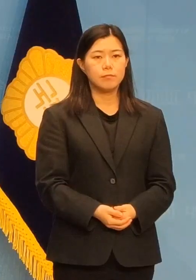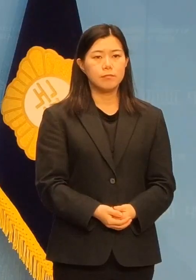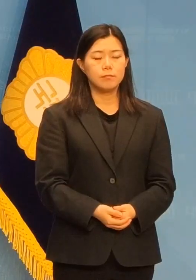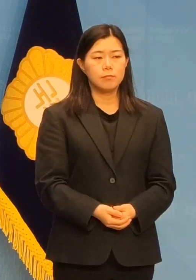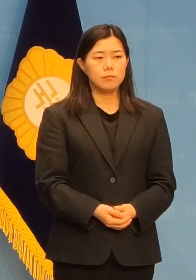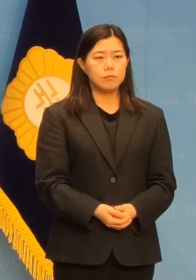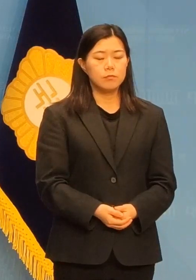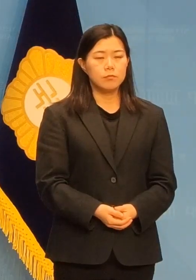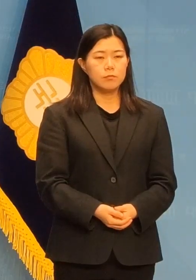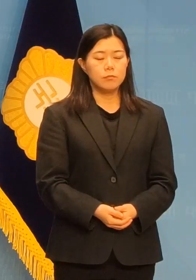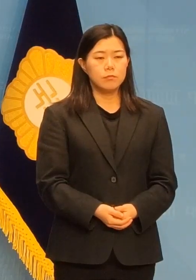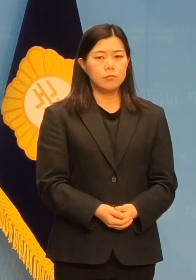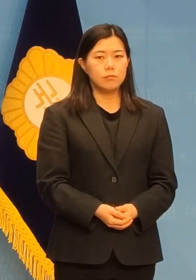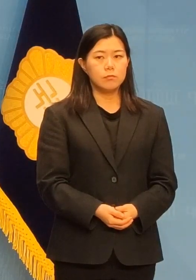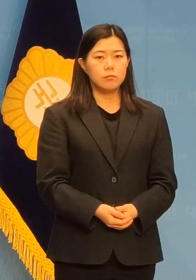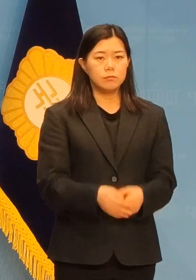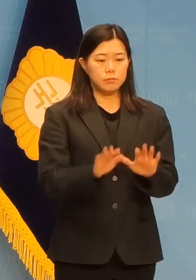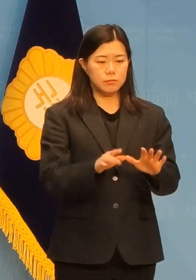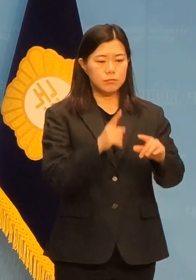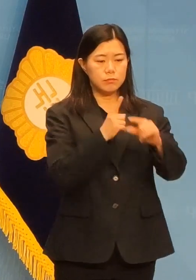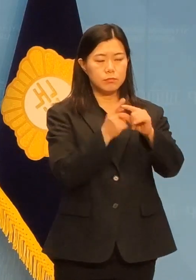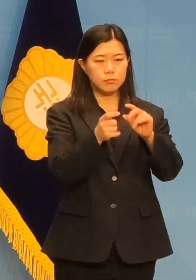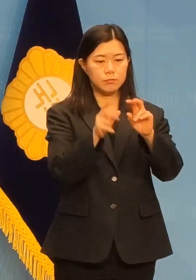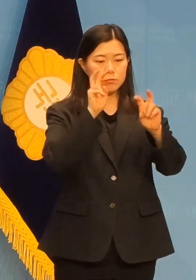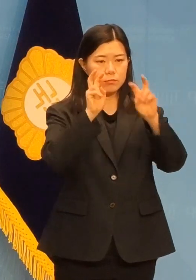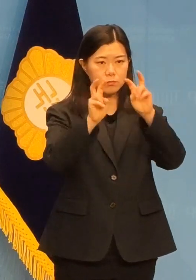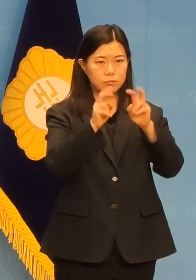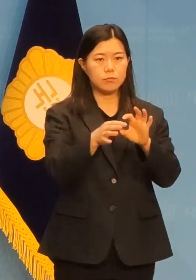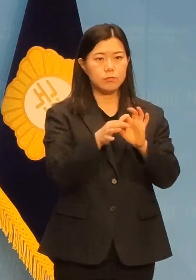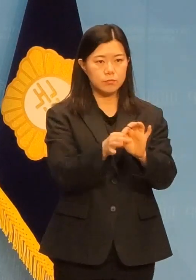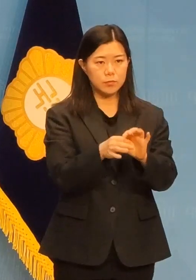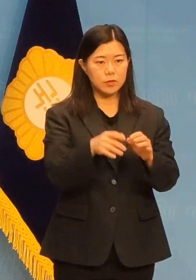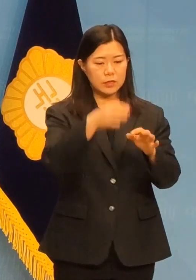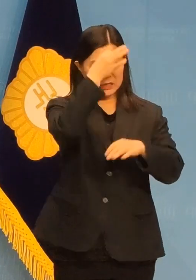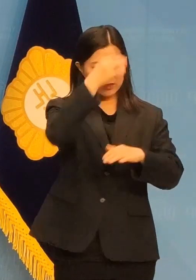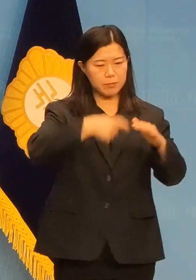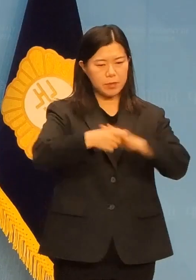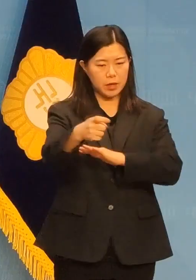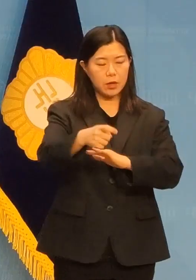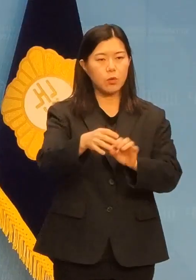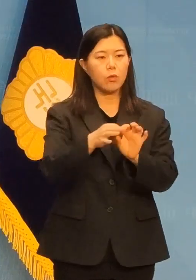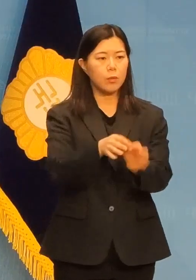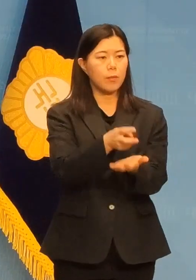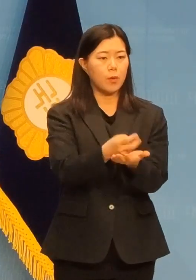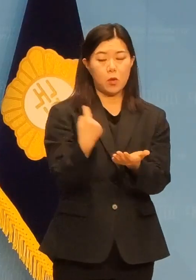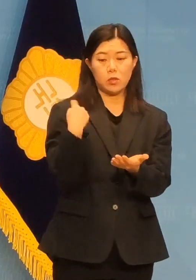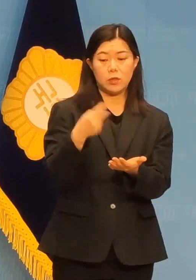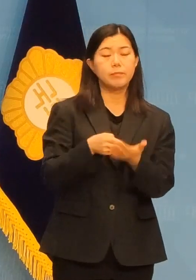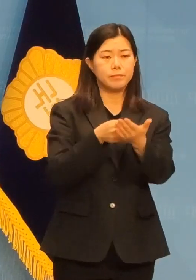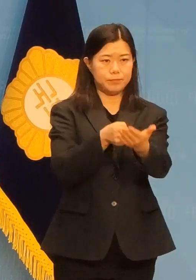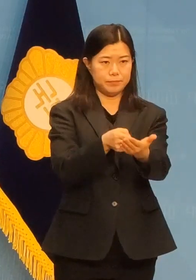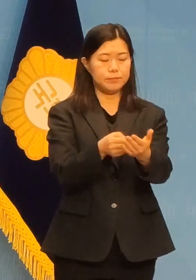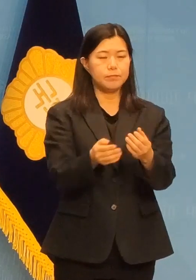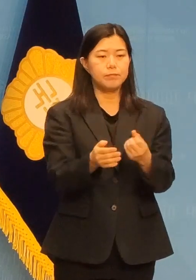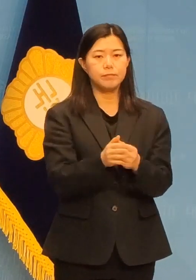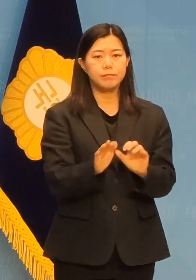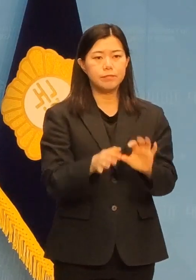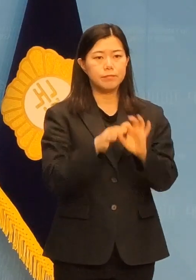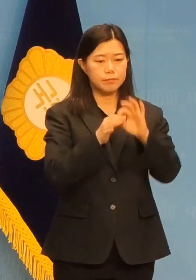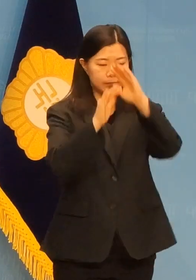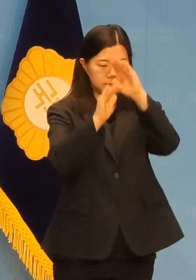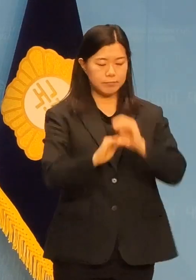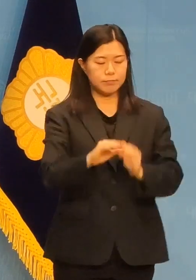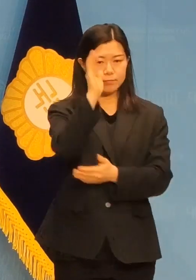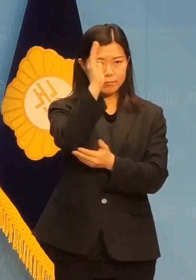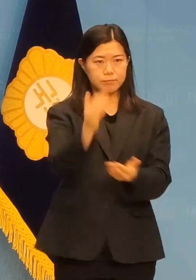저는 오늘 중소기업 관련 기술단체와 관련된 법을 어제 발의하였기 때문에 관련해서 기자회견을